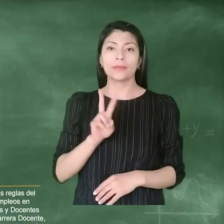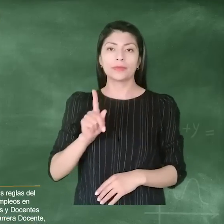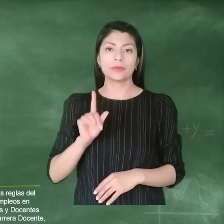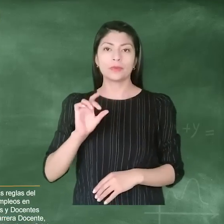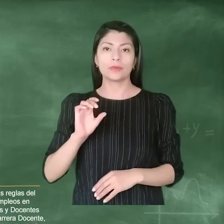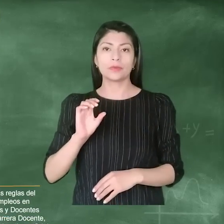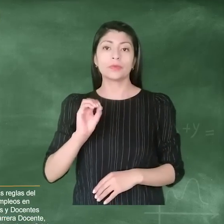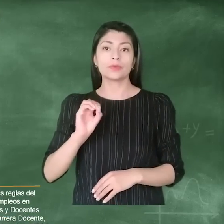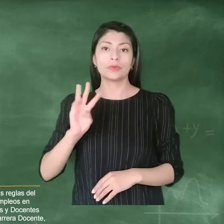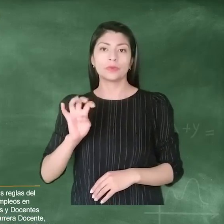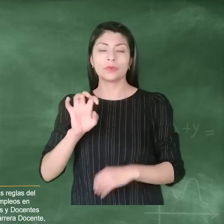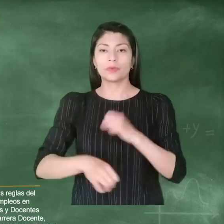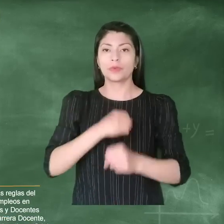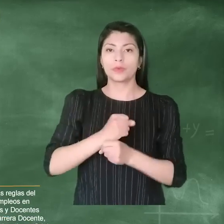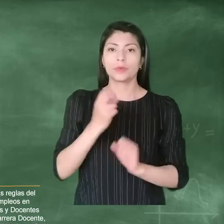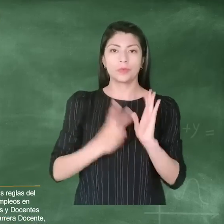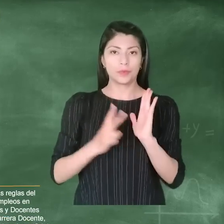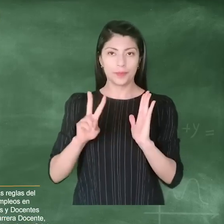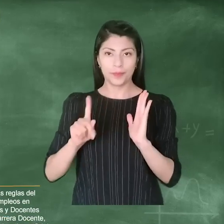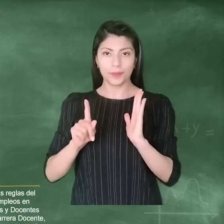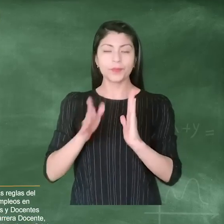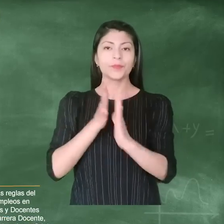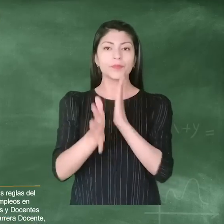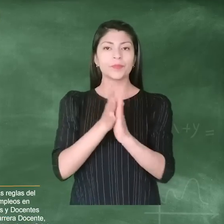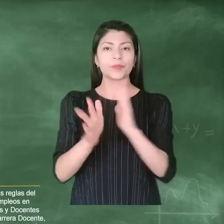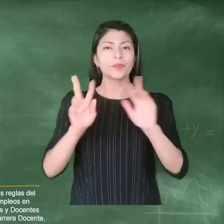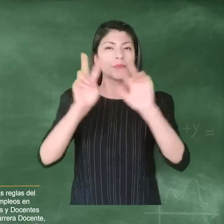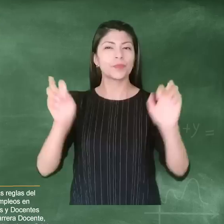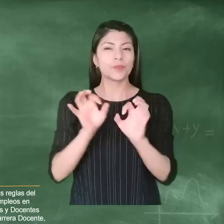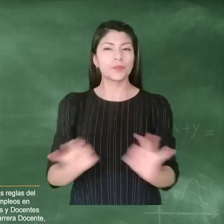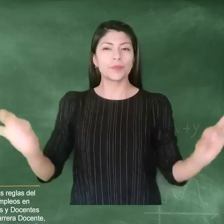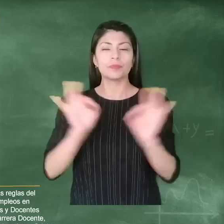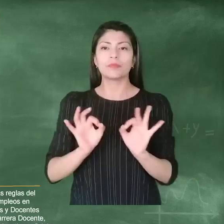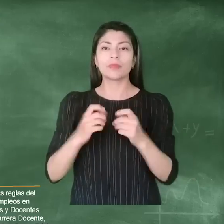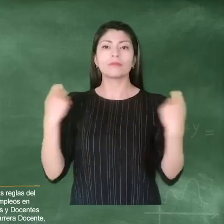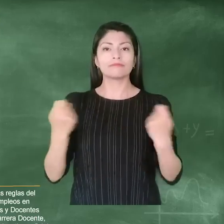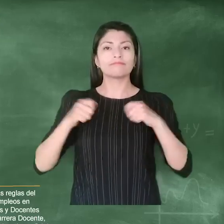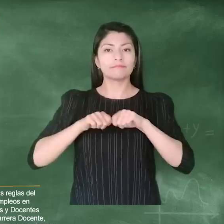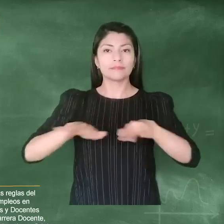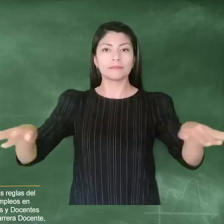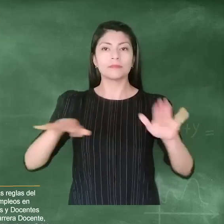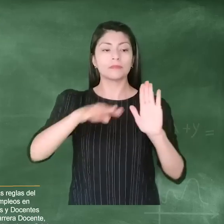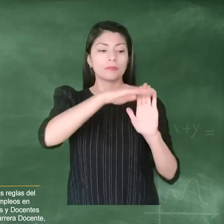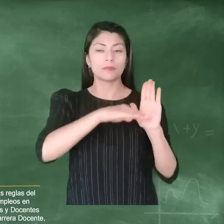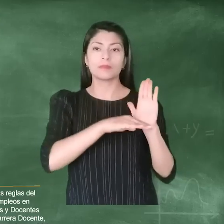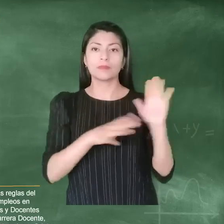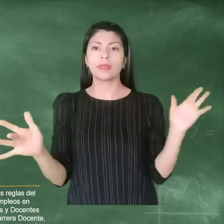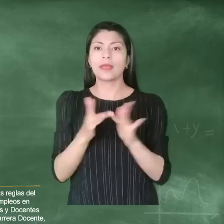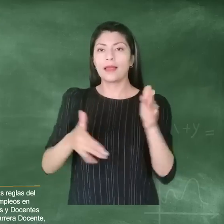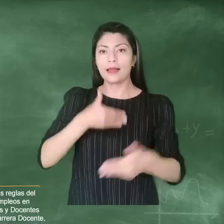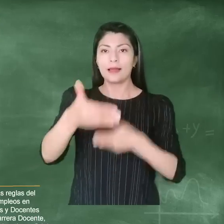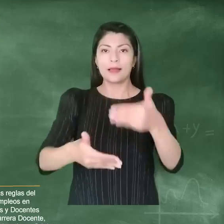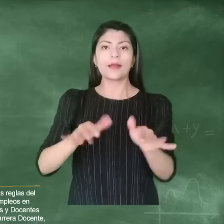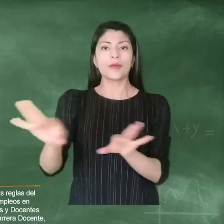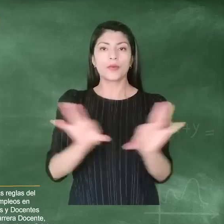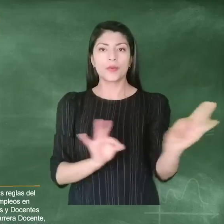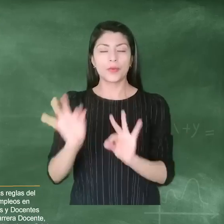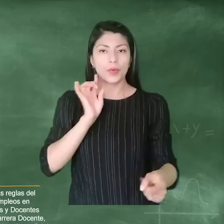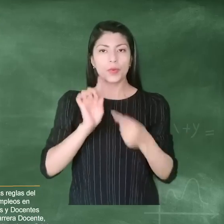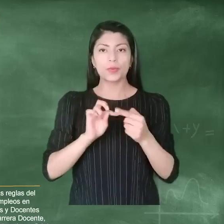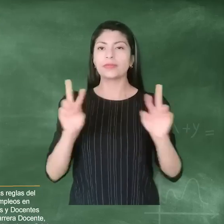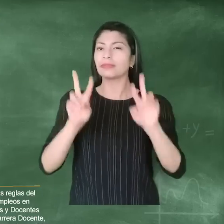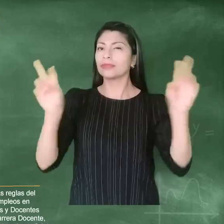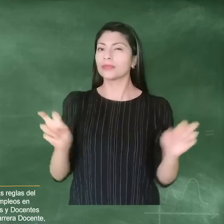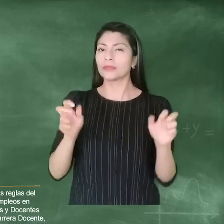Acuerdo número 2109 de 2021, por el cual se convoca y se establecen las reglas del proceso